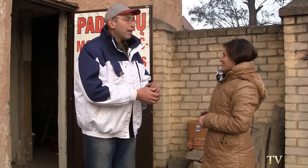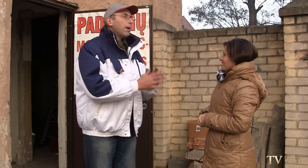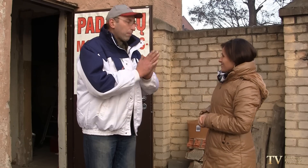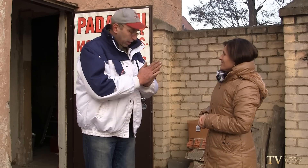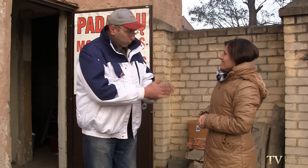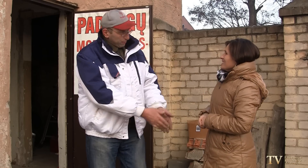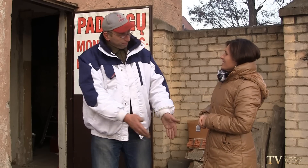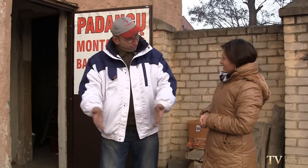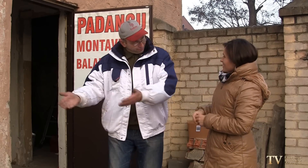Prašome.